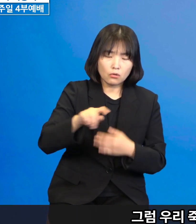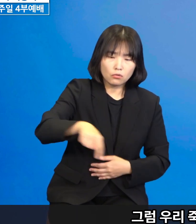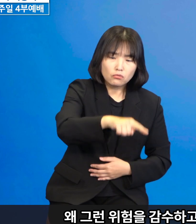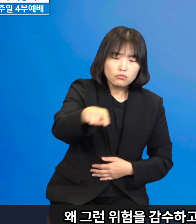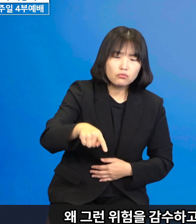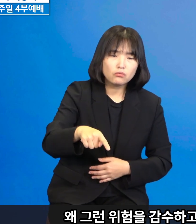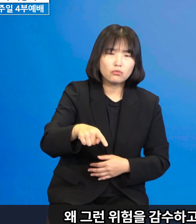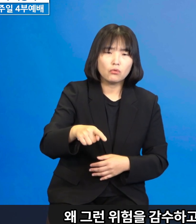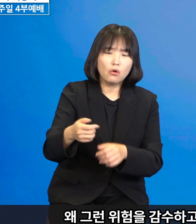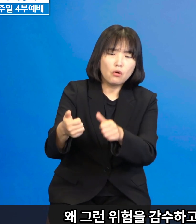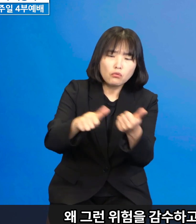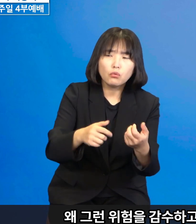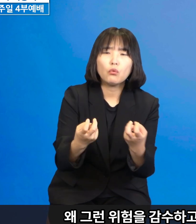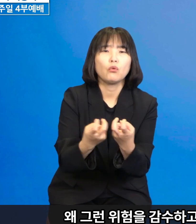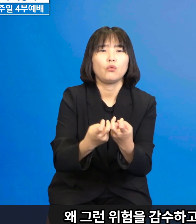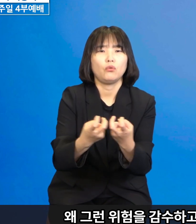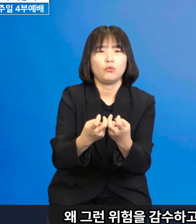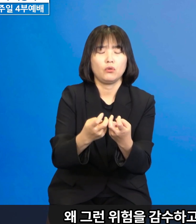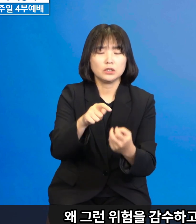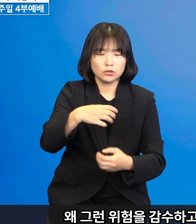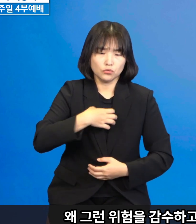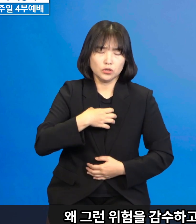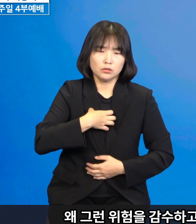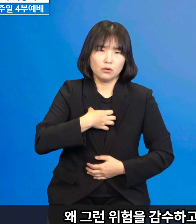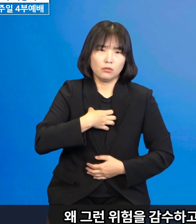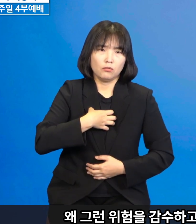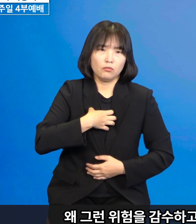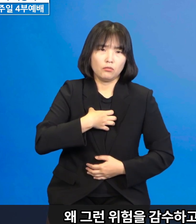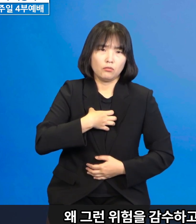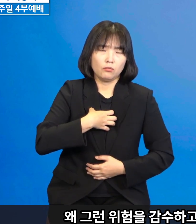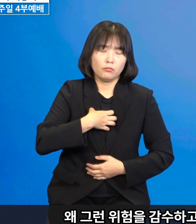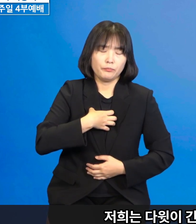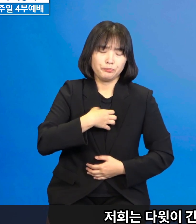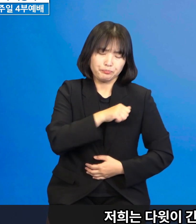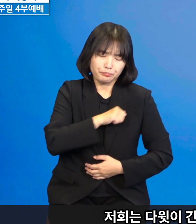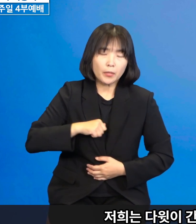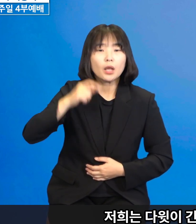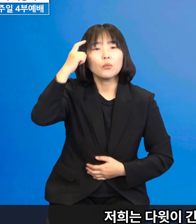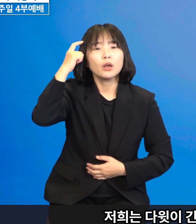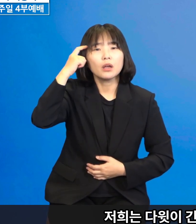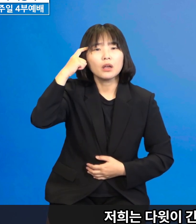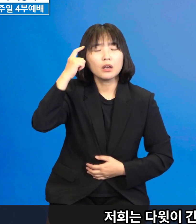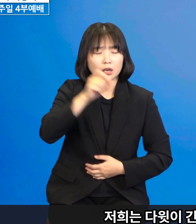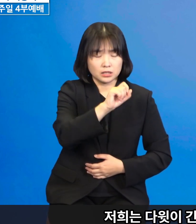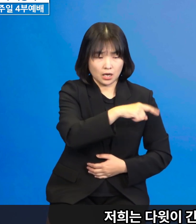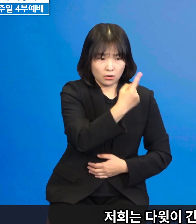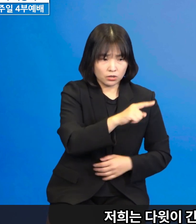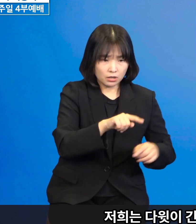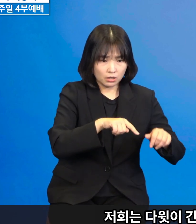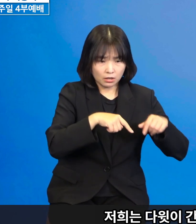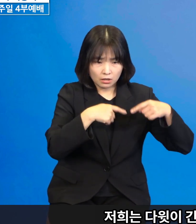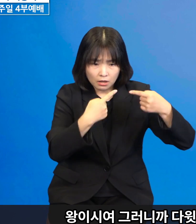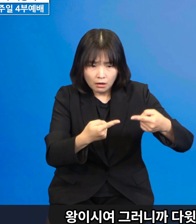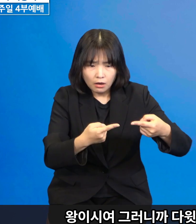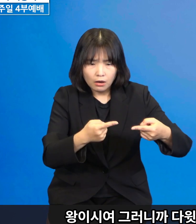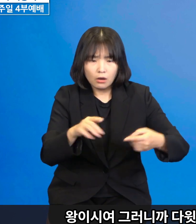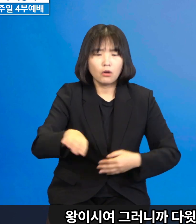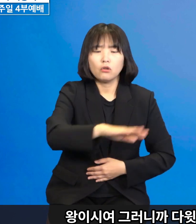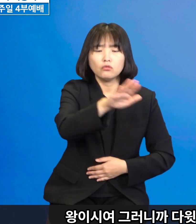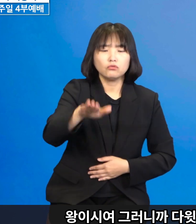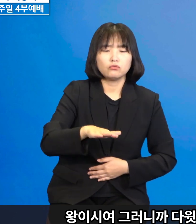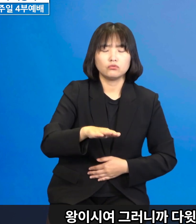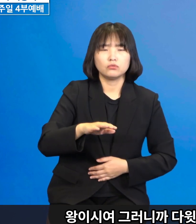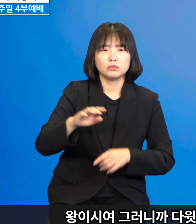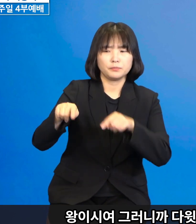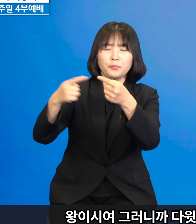아닙니까? 왜 그런 위험을 감수하고 우리가 전쟁을 가야 됩니까? 저희는 다윗이 간다면 가지 않겠습니다. 왕이시야.